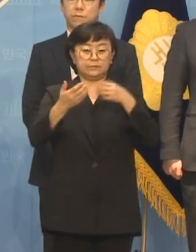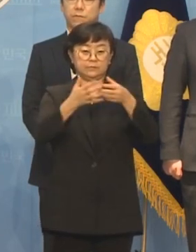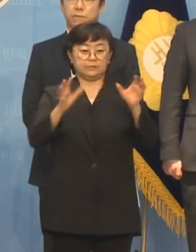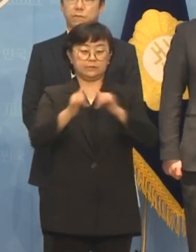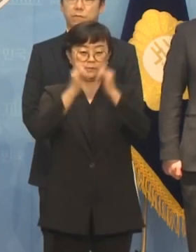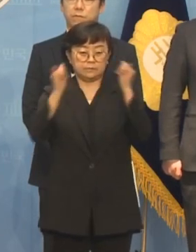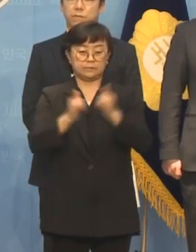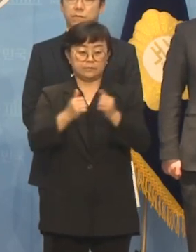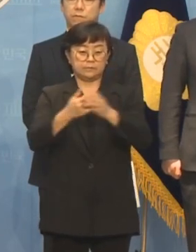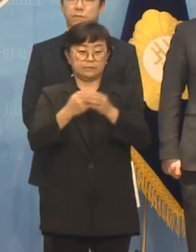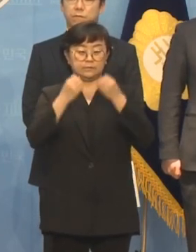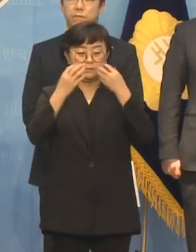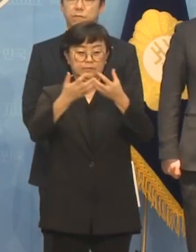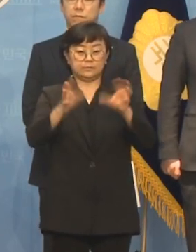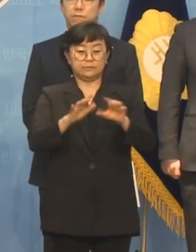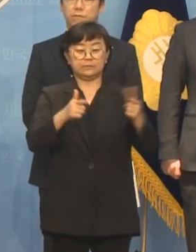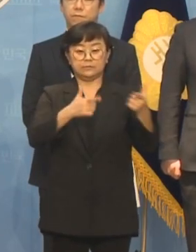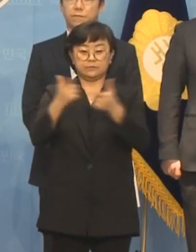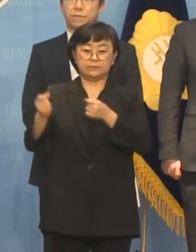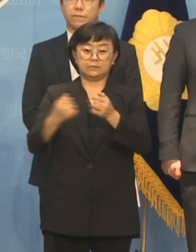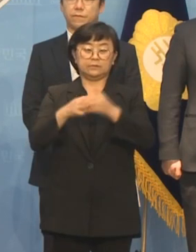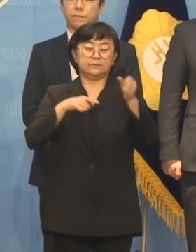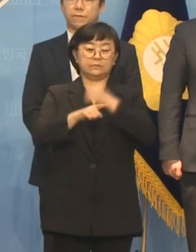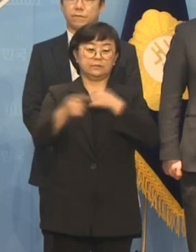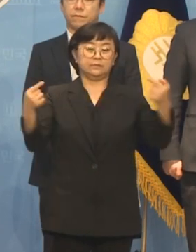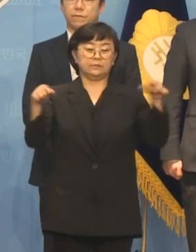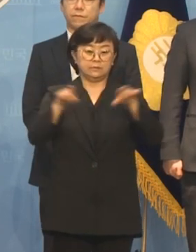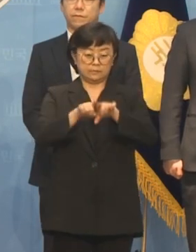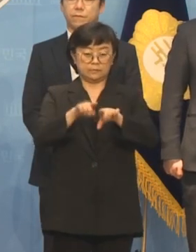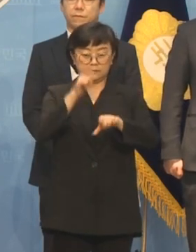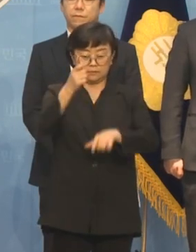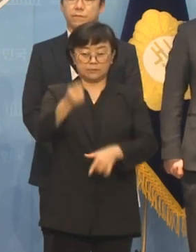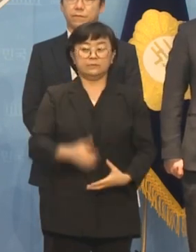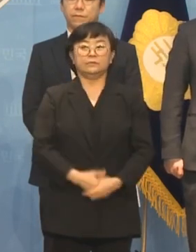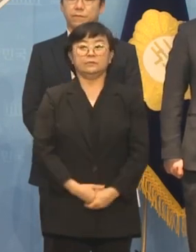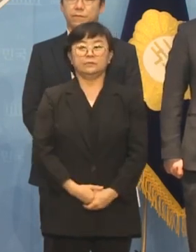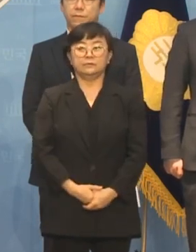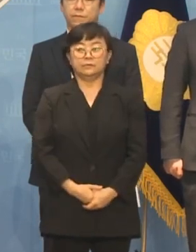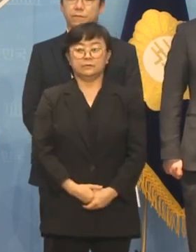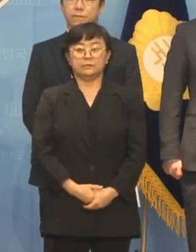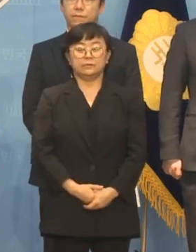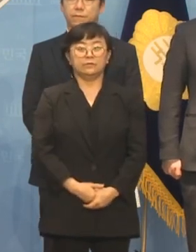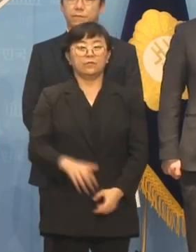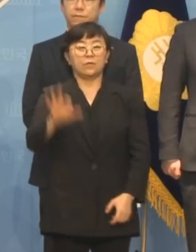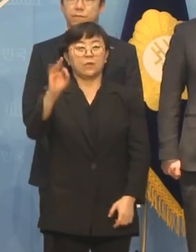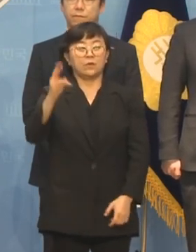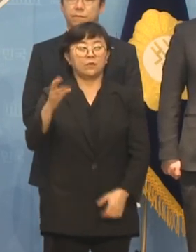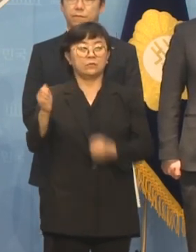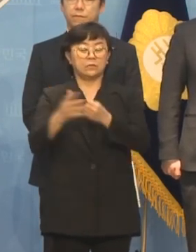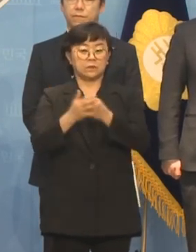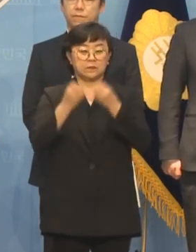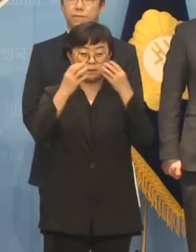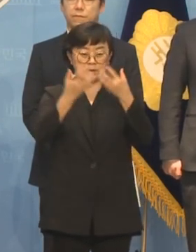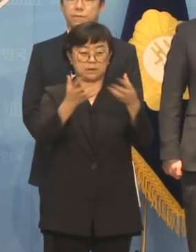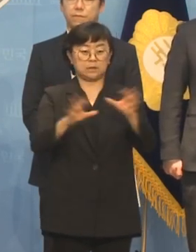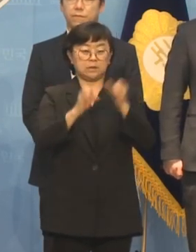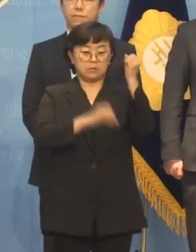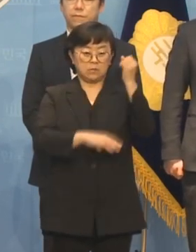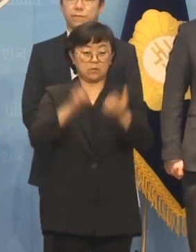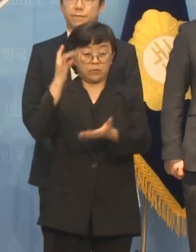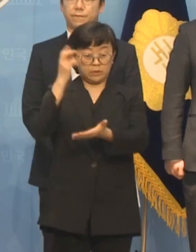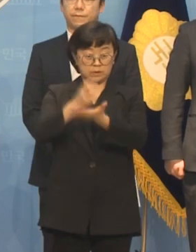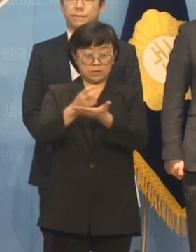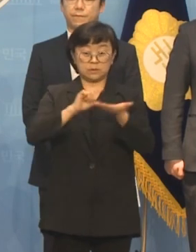사회민주당 창당준비위원회 또한 그 뜻을 함께하고 있습니다. 저 용혜인과 개혁연합신당이 기본